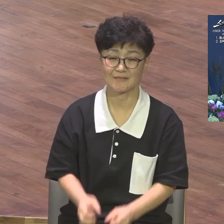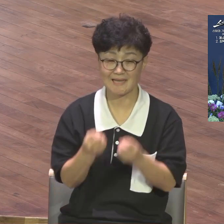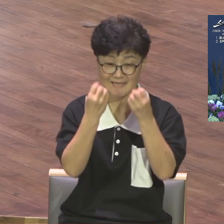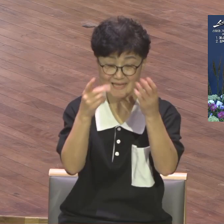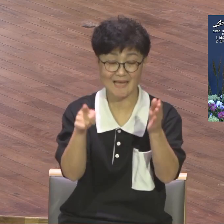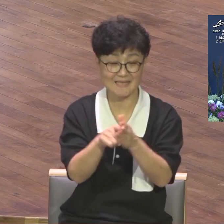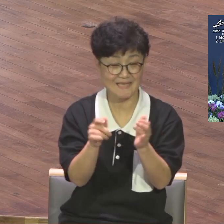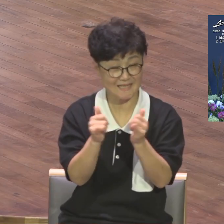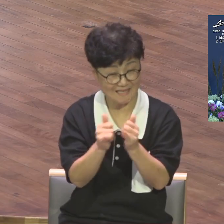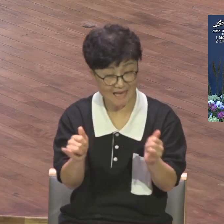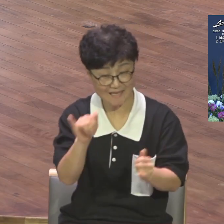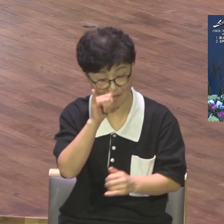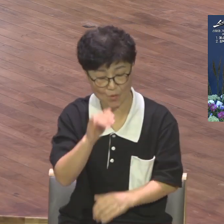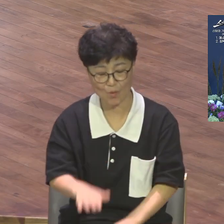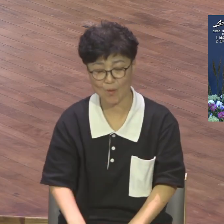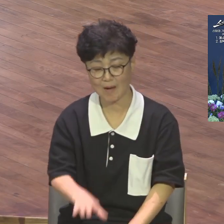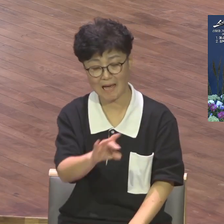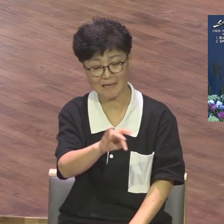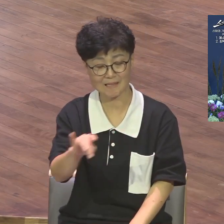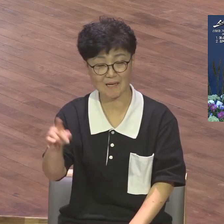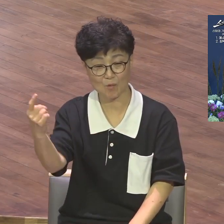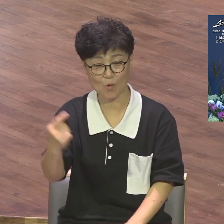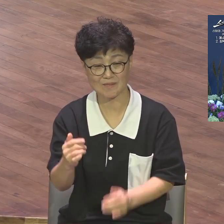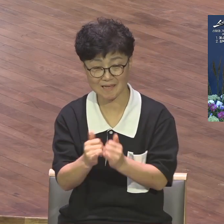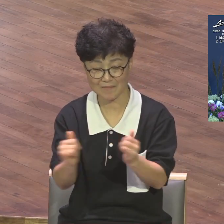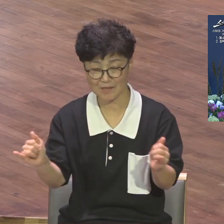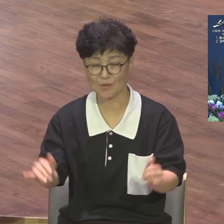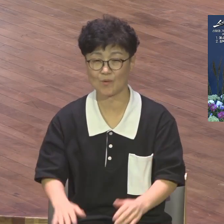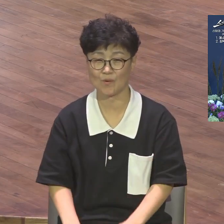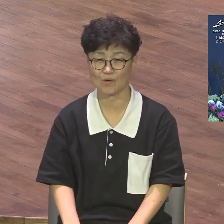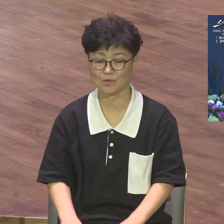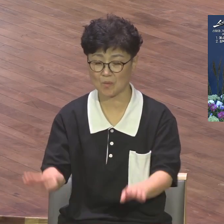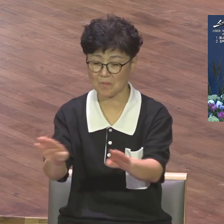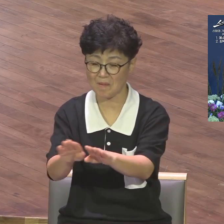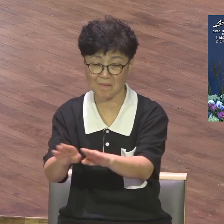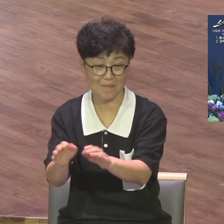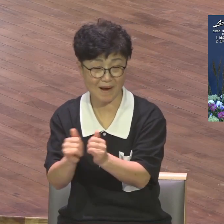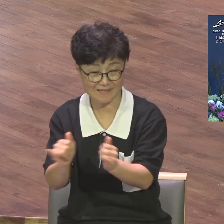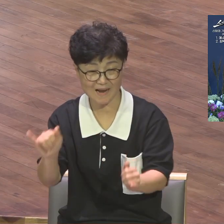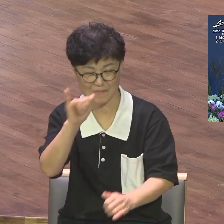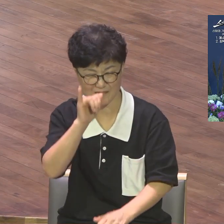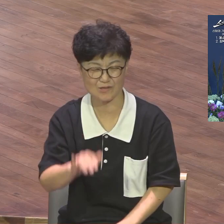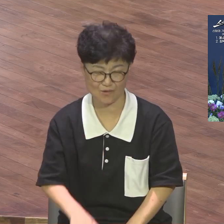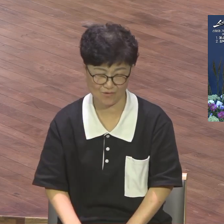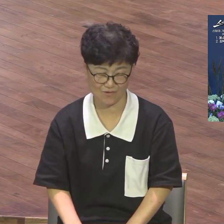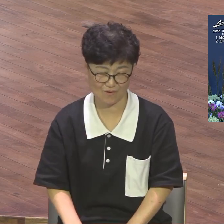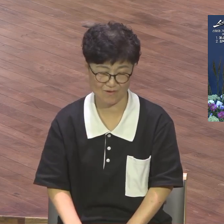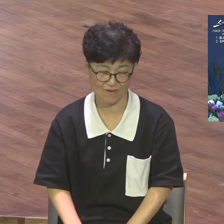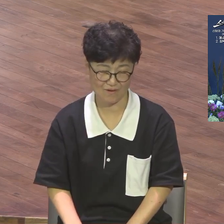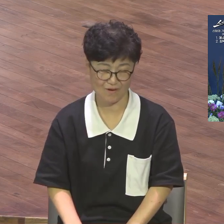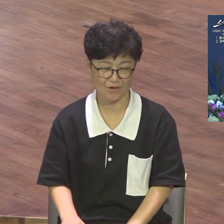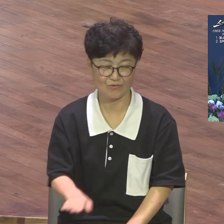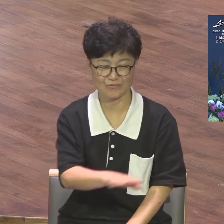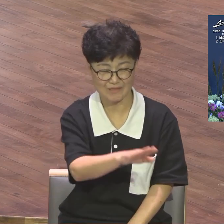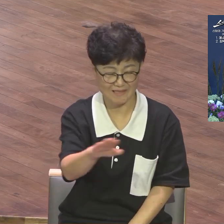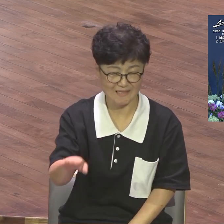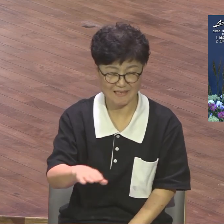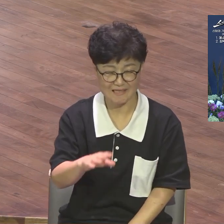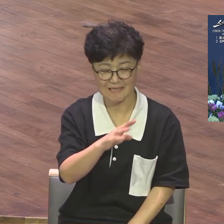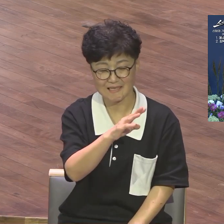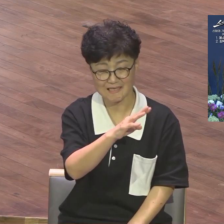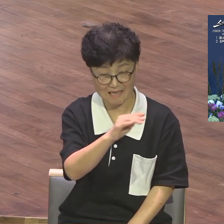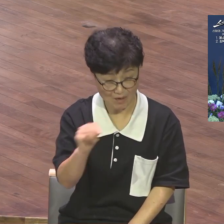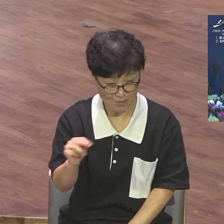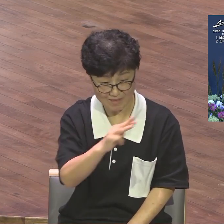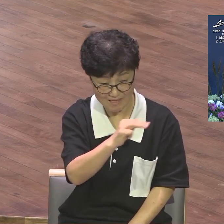뭐 방문자도 있고 장결자들도 있을 겁니다. 우리가 나가서 새로운 영혼들을 데리고 오는 것도 중요하지만 이미 한 번이라도 방문했던 그 영혼들을